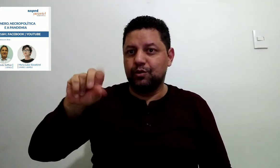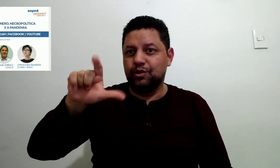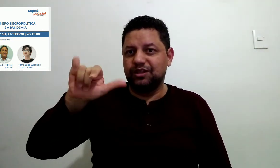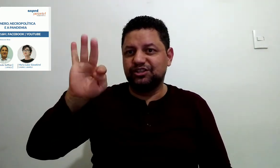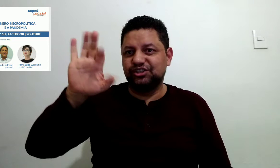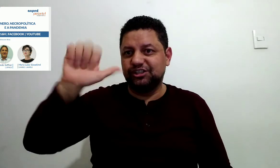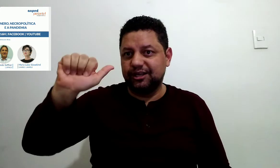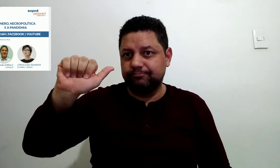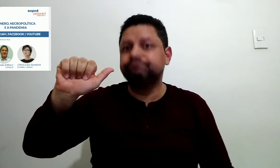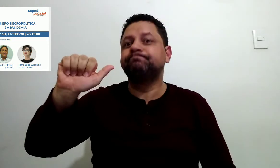Tchau!